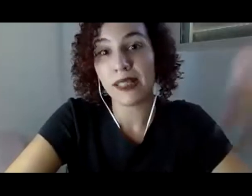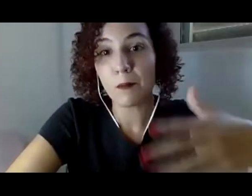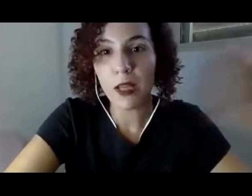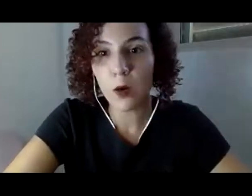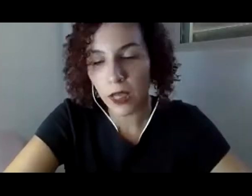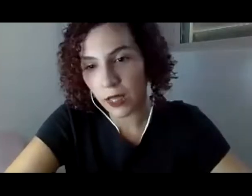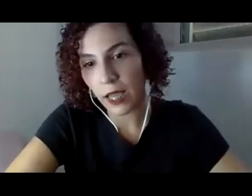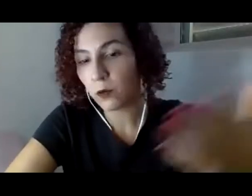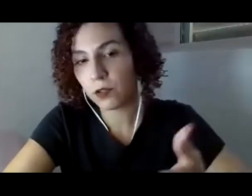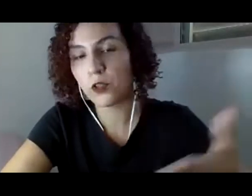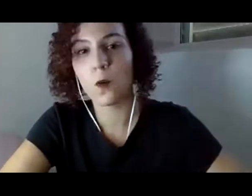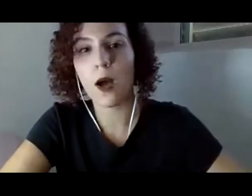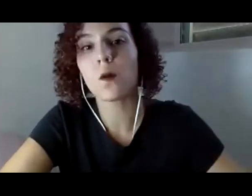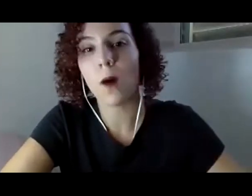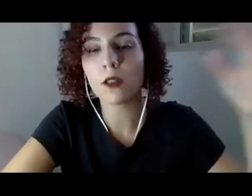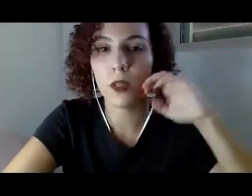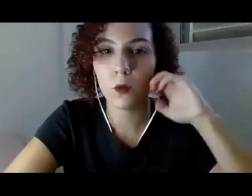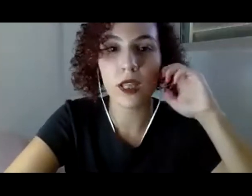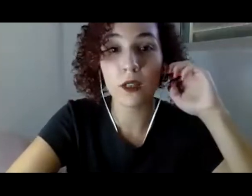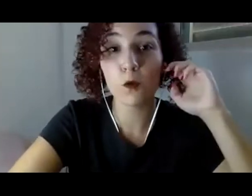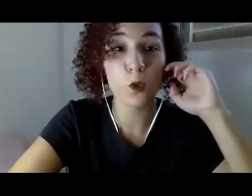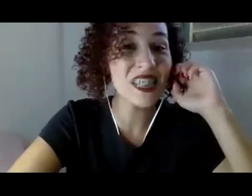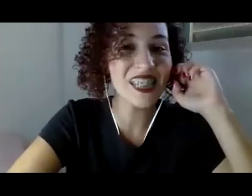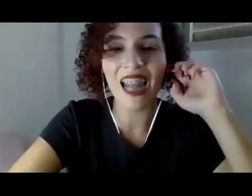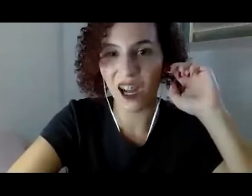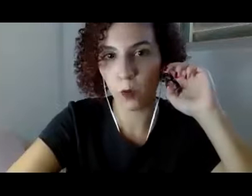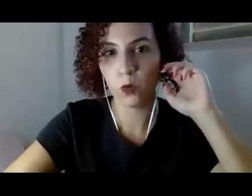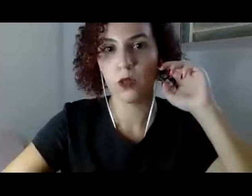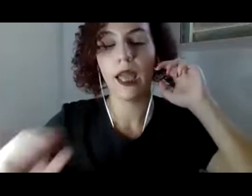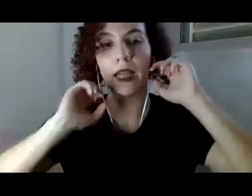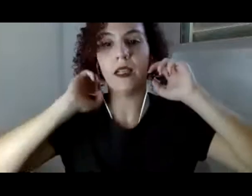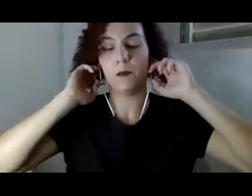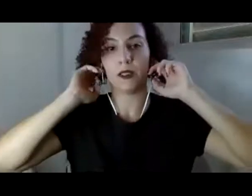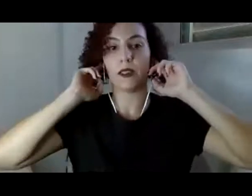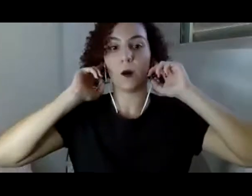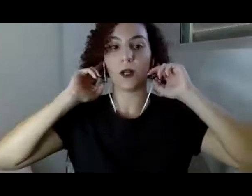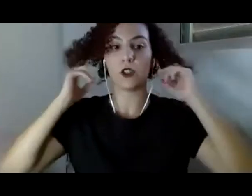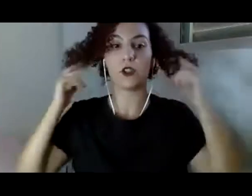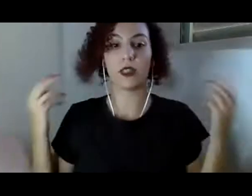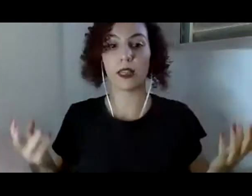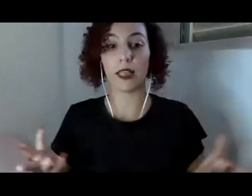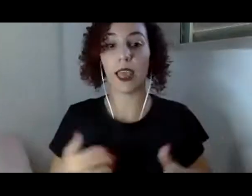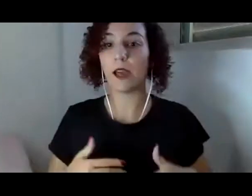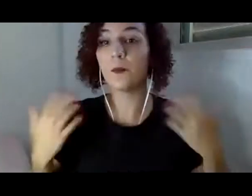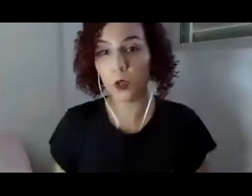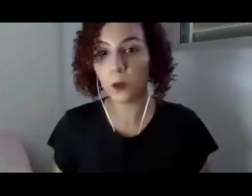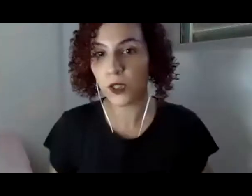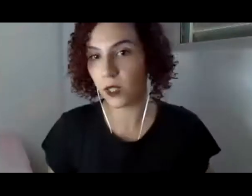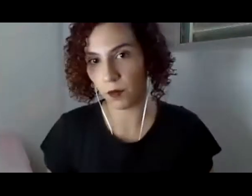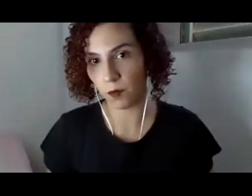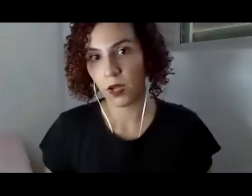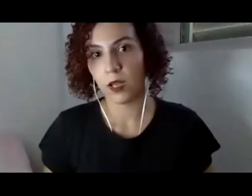né? Mas a maioria, né, num vídeo de quase 4 minutos, ela não usou o sinal em libras. Então, para a gente entender que é